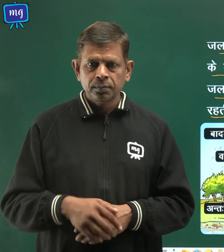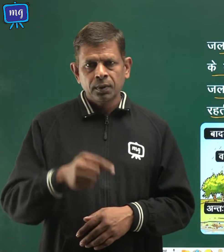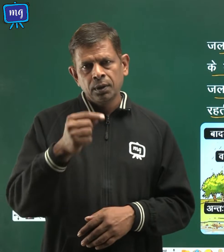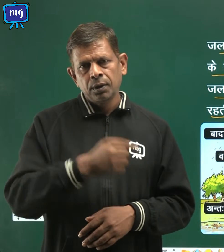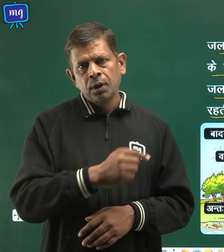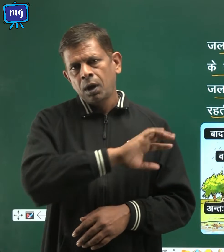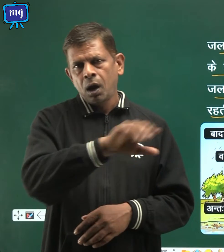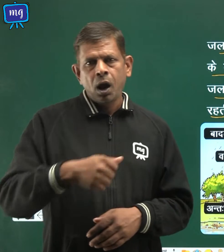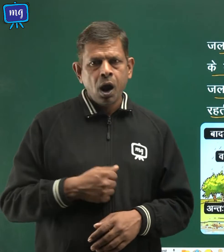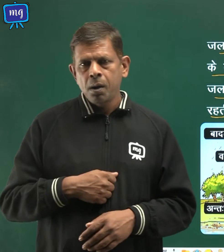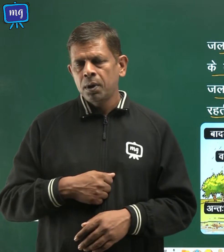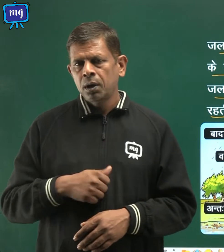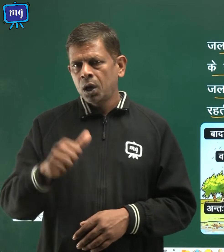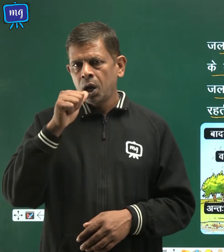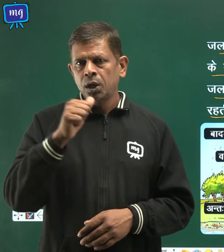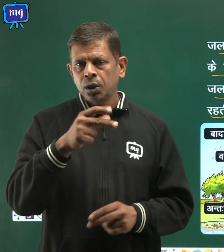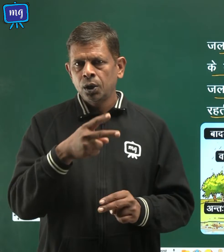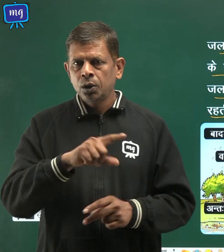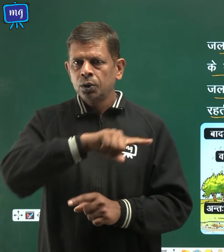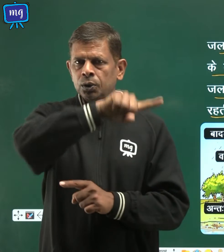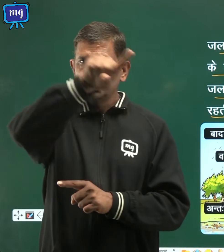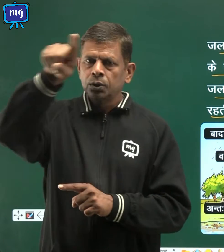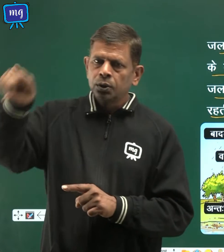ये हमारा जल चक्र है।